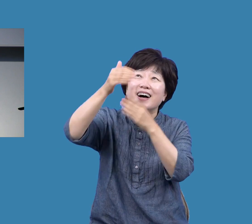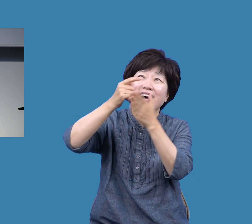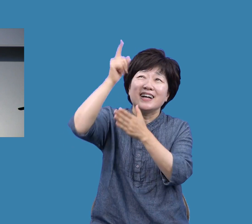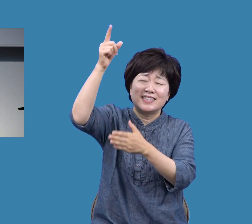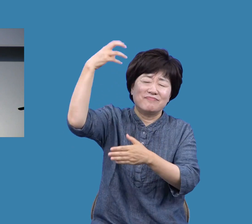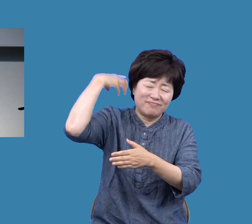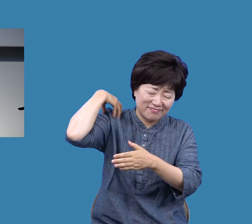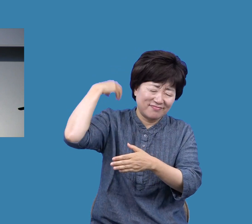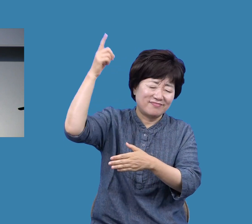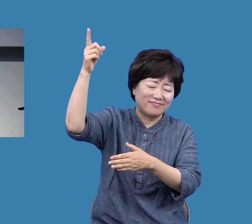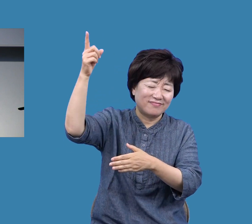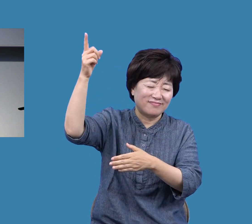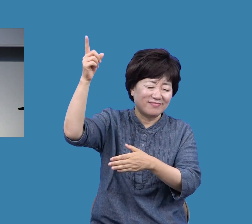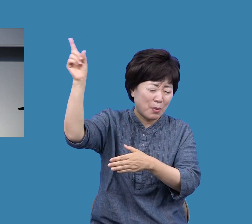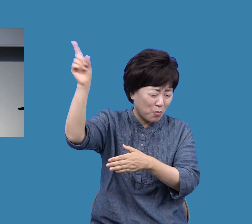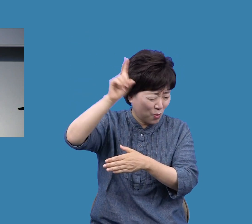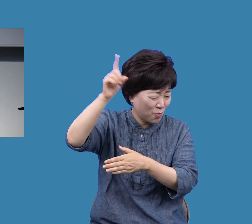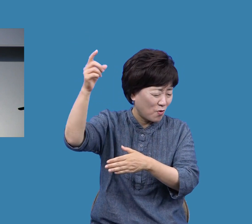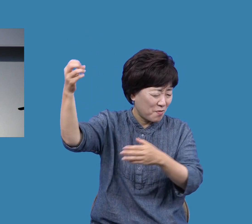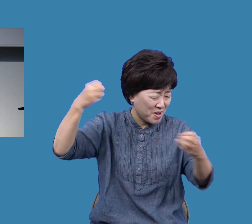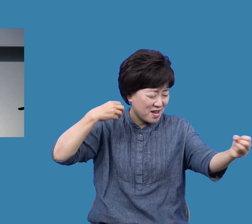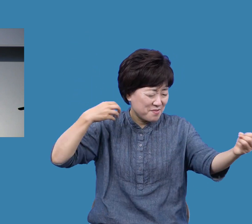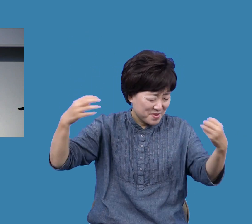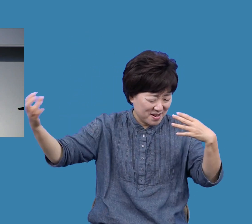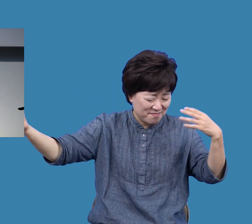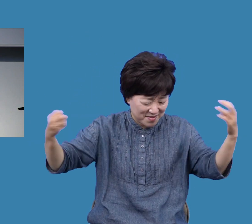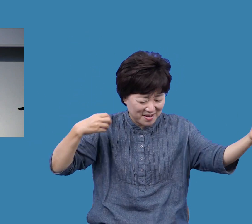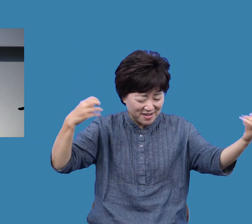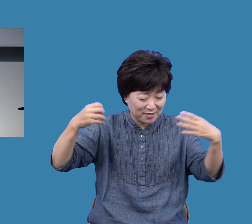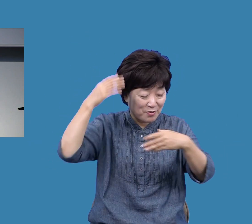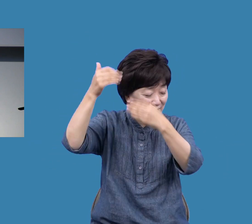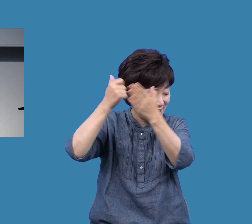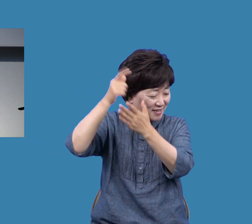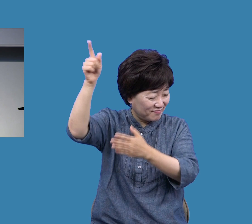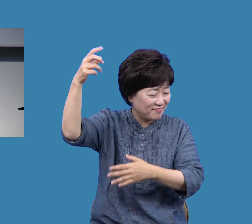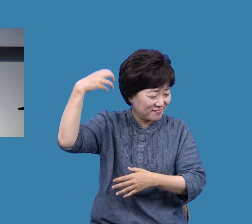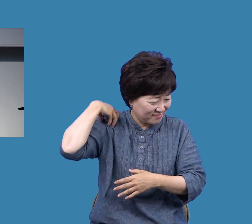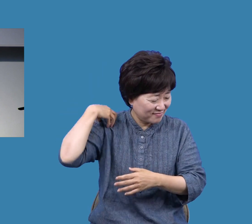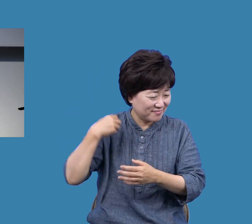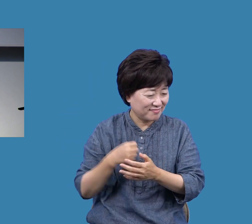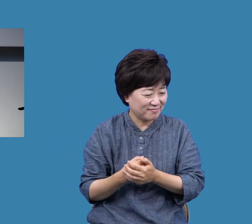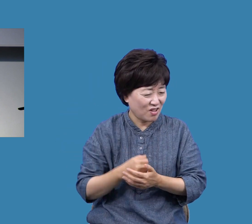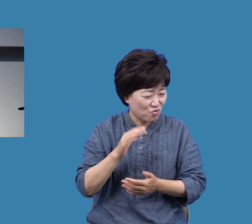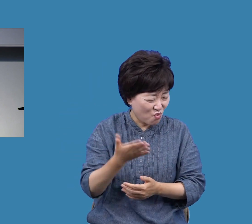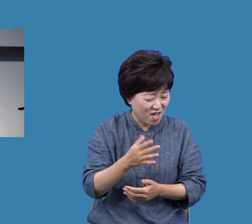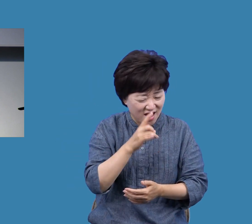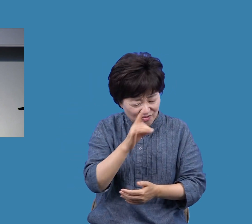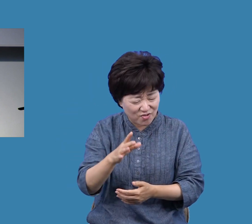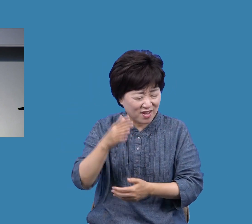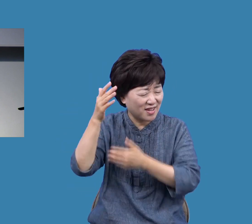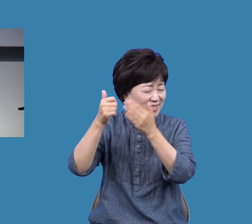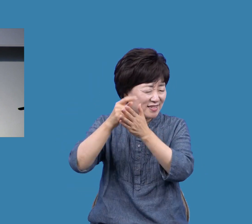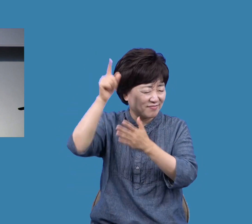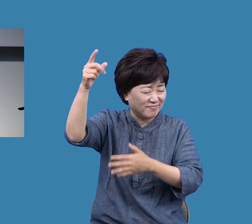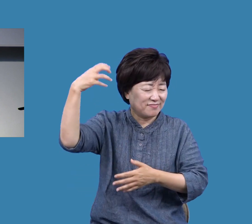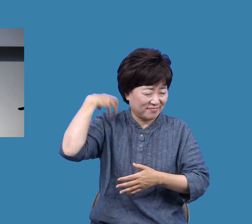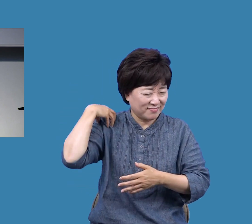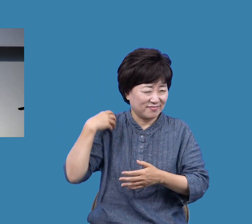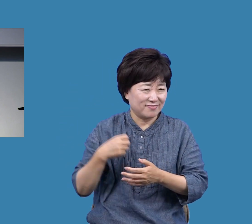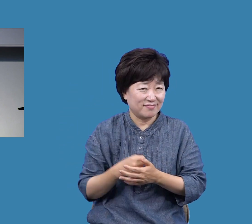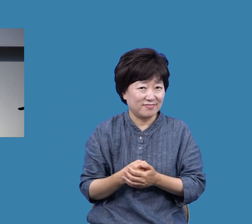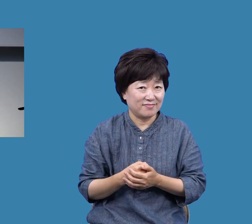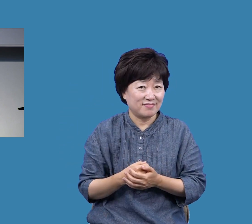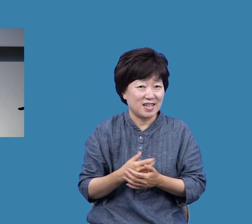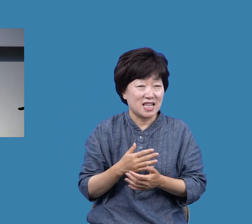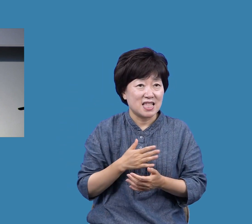하시겠지. 뭔 소리를 들어도 그냥 하나님이 하시겠지. 뭐 되면 되는 거고 안 되면 안 되는 거지. 뭐 내가 무슨